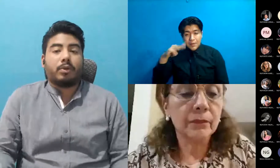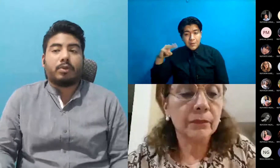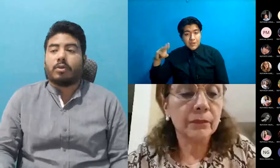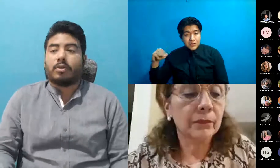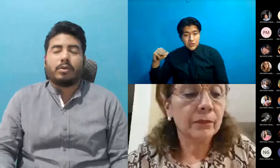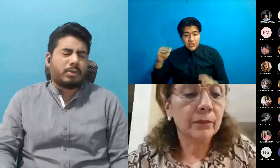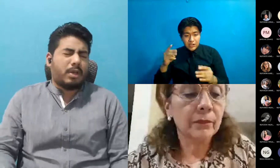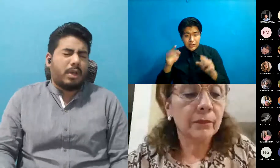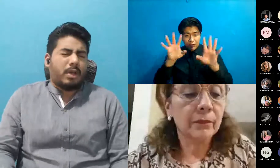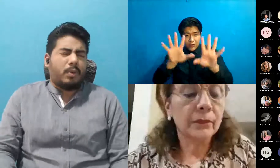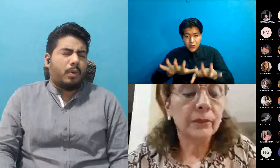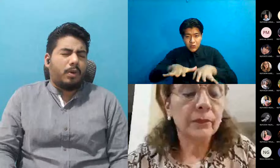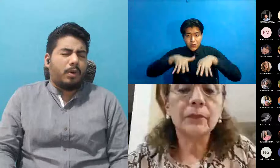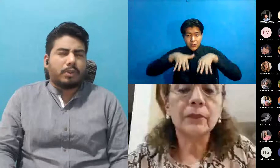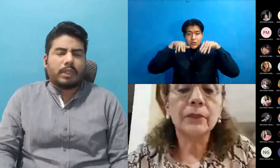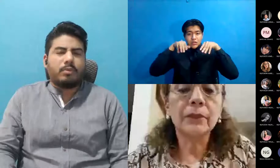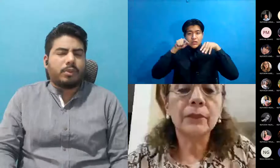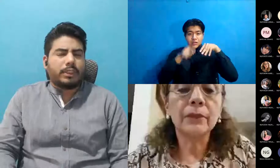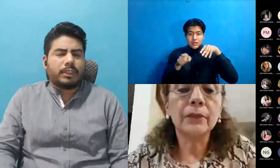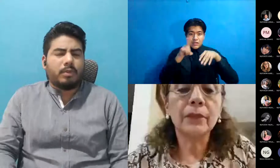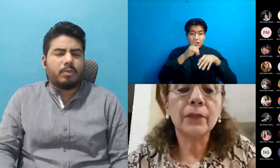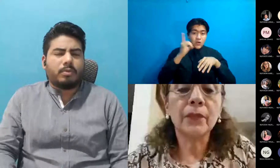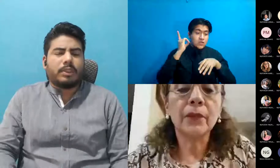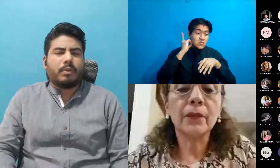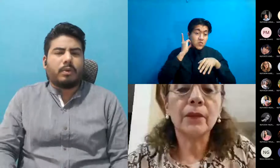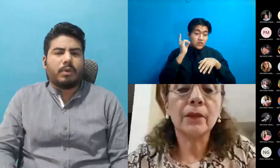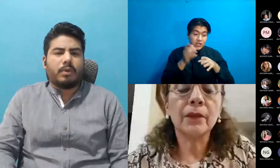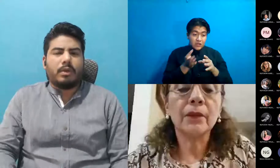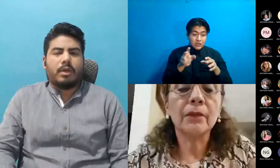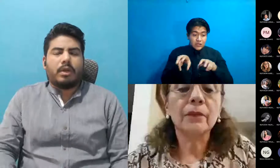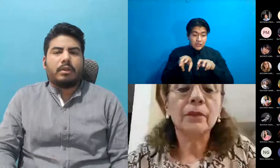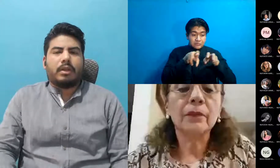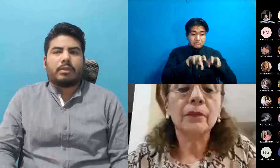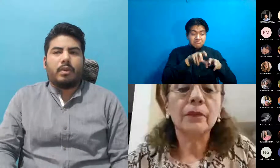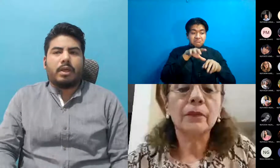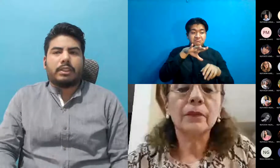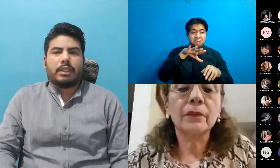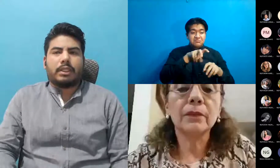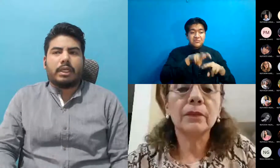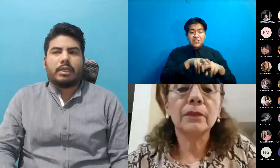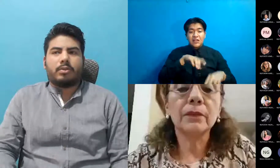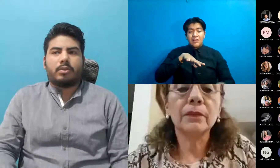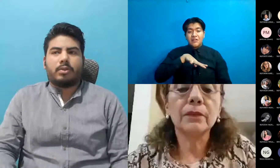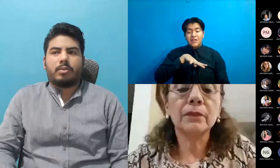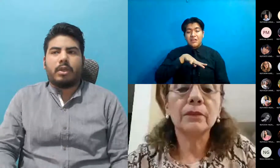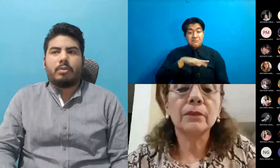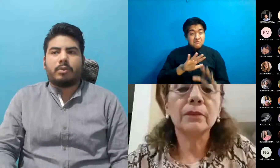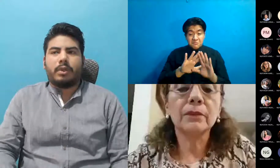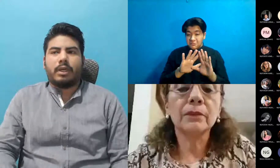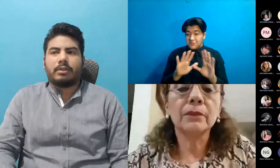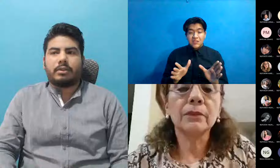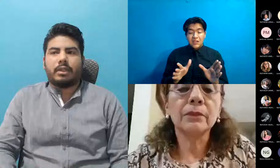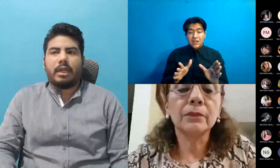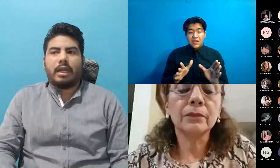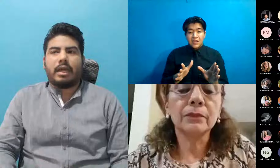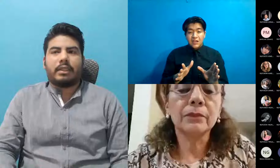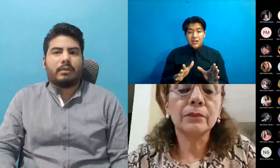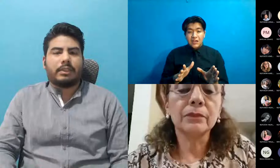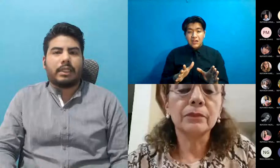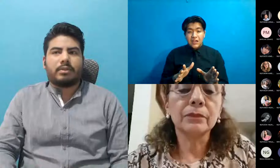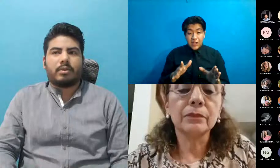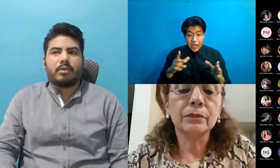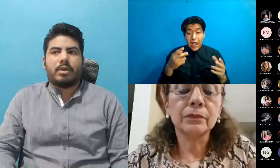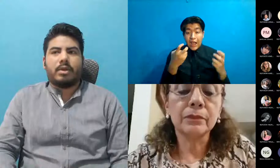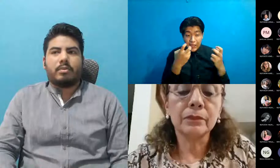tenemos un diputado sordo. Eso es cosa de muchísimo orgullo, de las cuales nosotros podemos ver